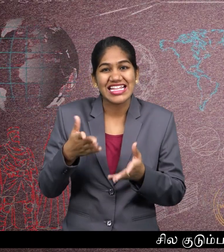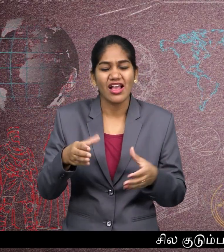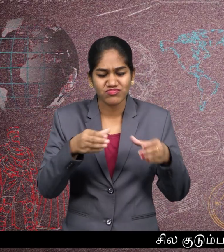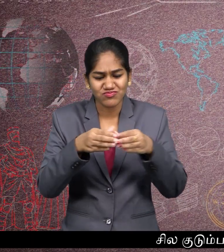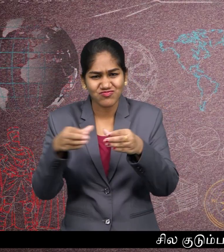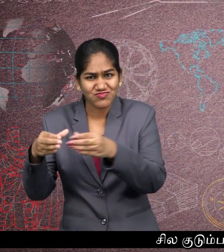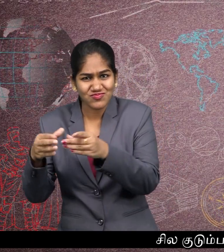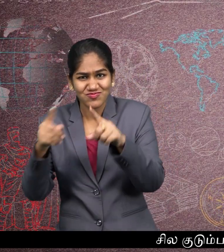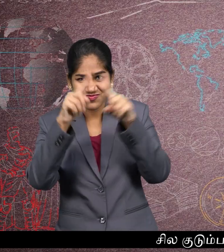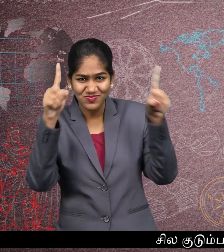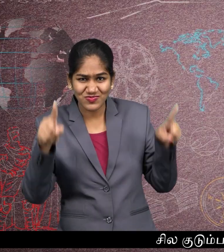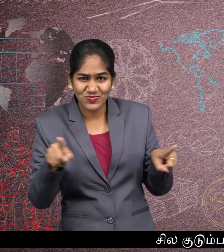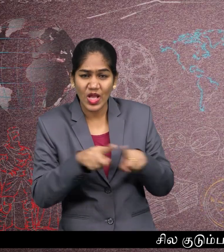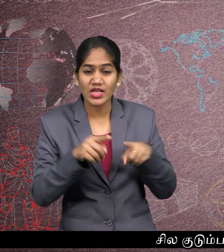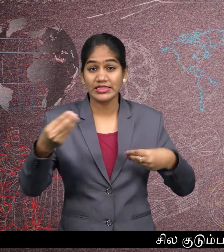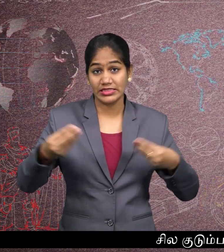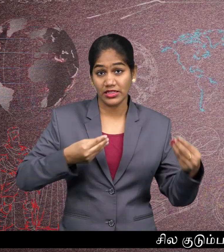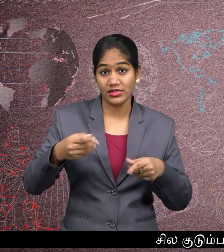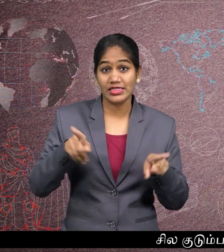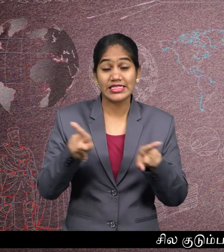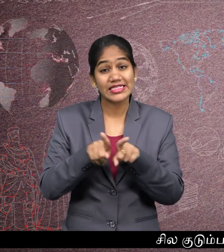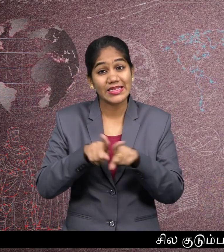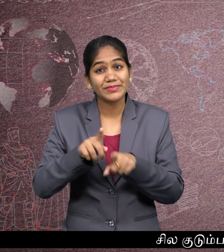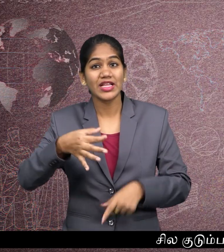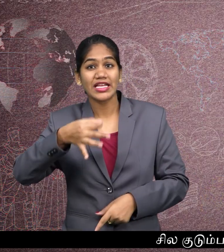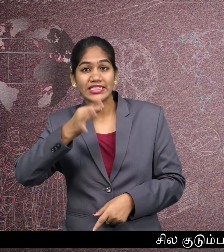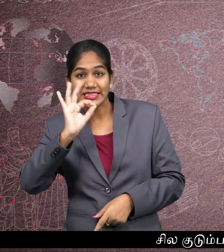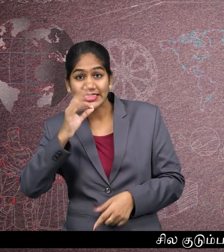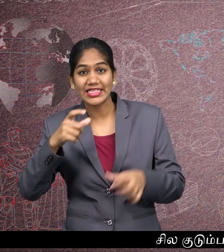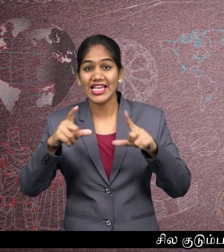தேநீர், சமோசா,